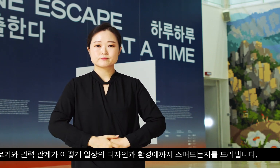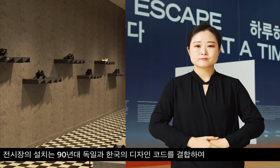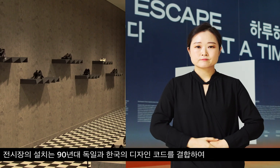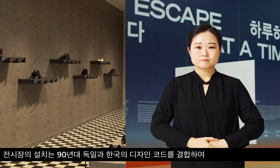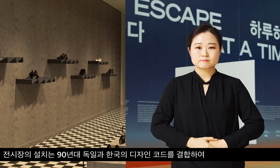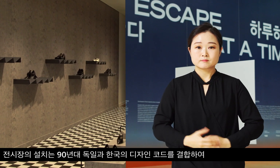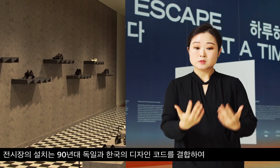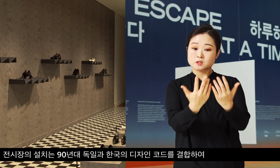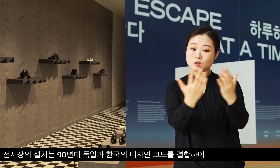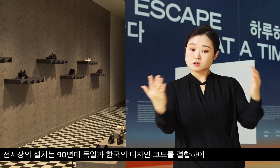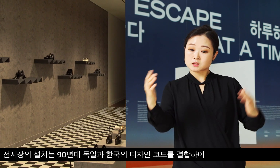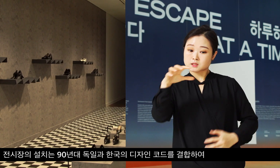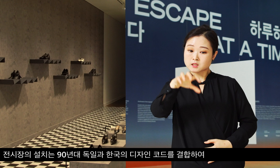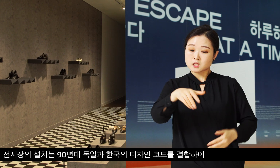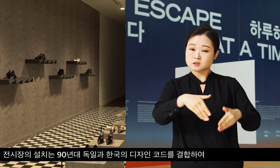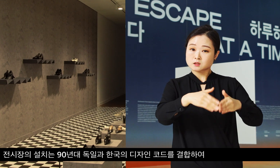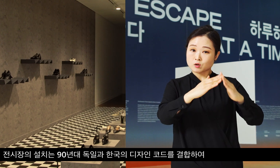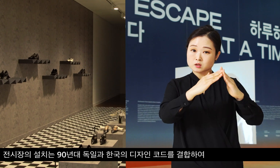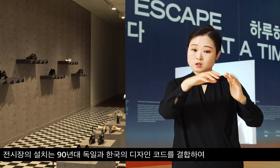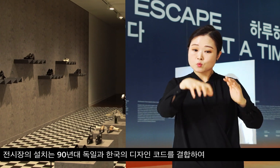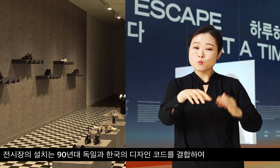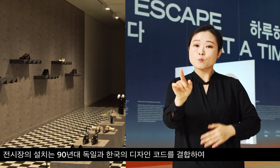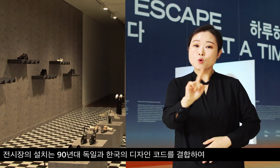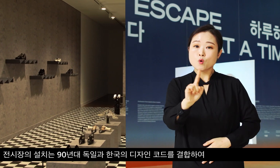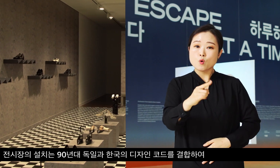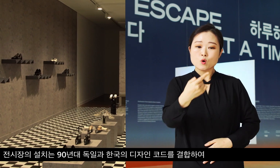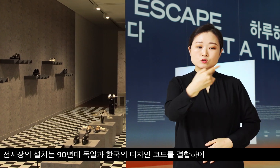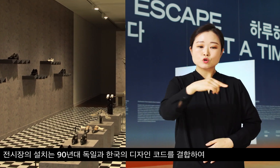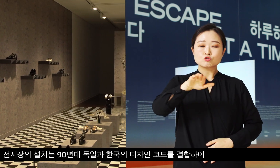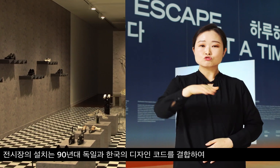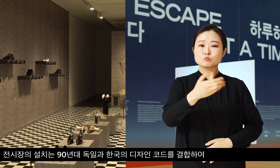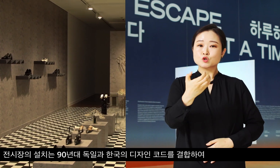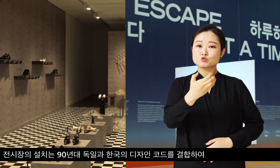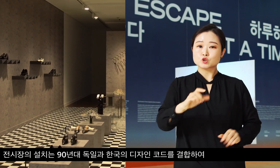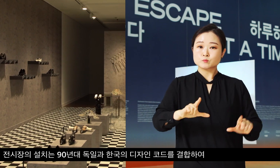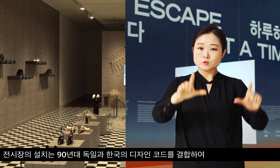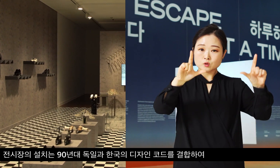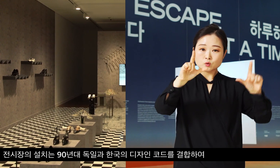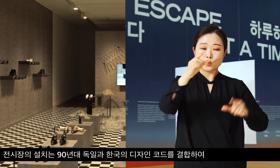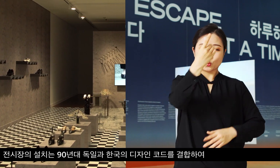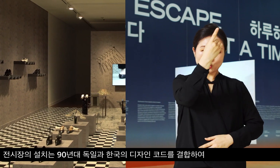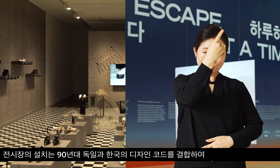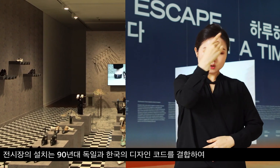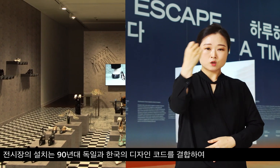전시장의 설치는 90년대 독일과 한국의 디자인 코드를 결합하여